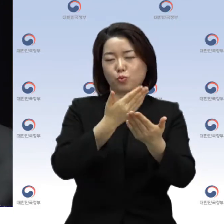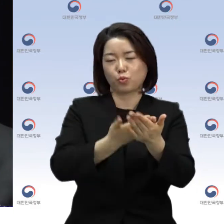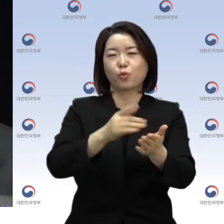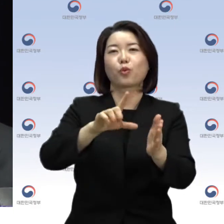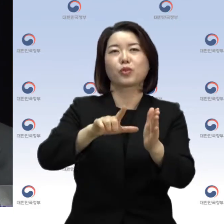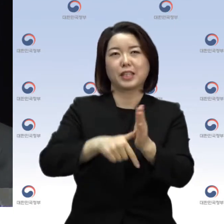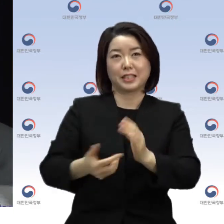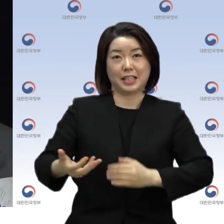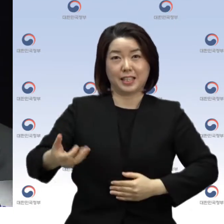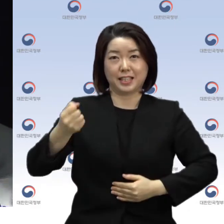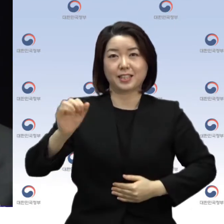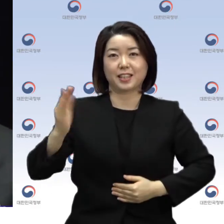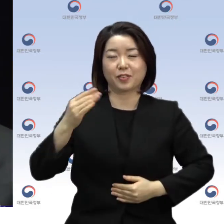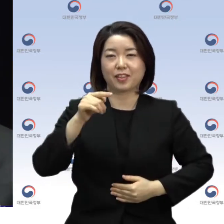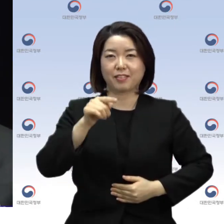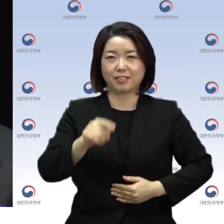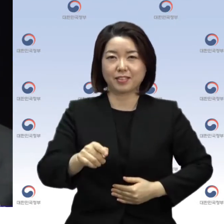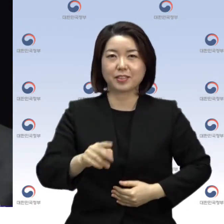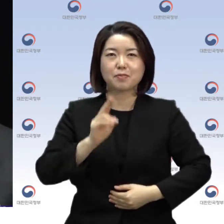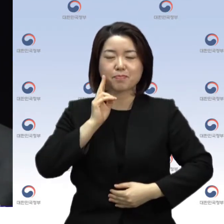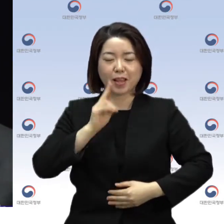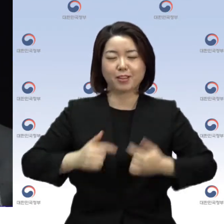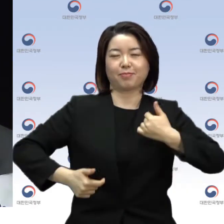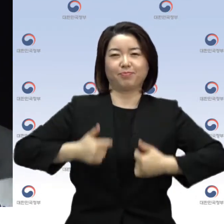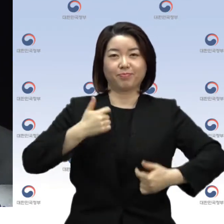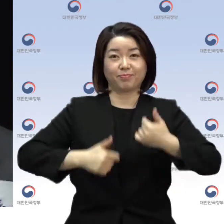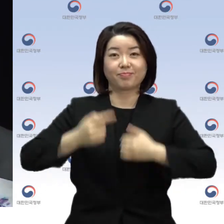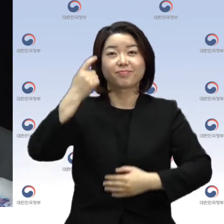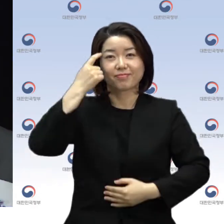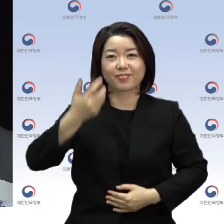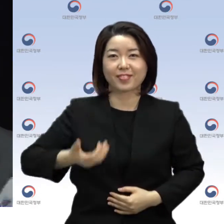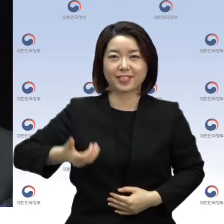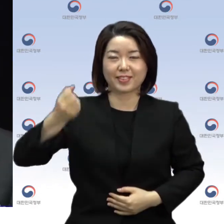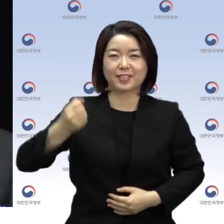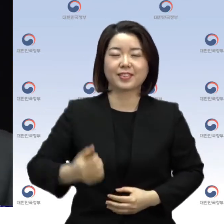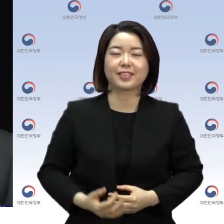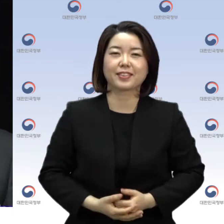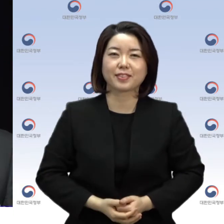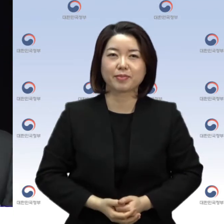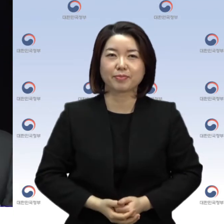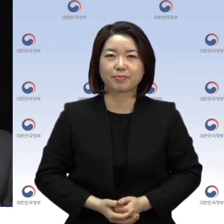시간을 마련하게 된 것을 매우 기쁘게 생각을 합니다.